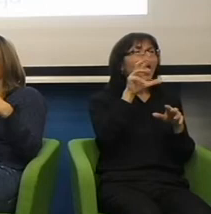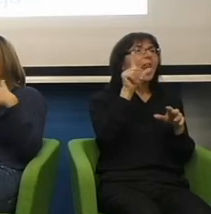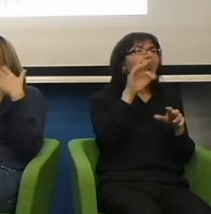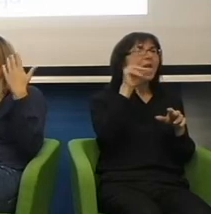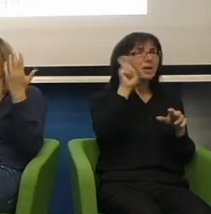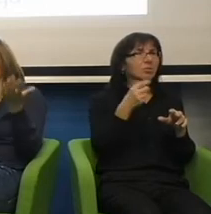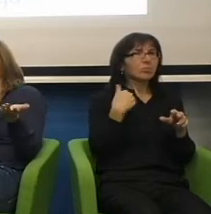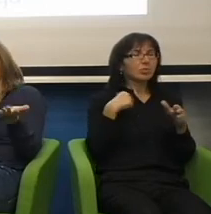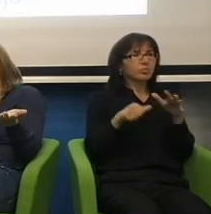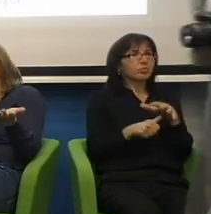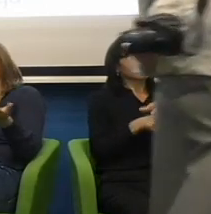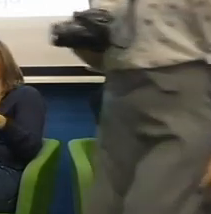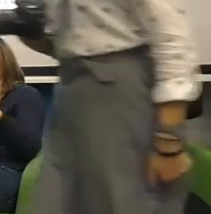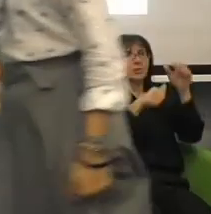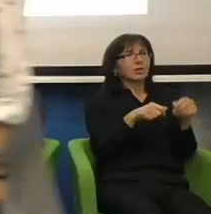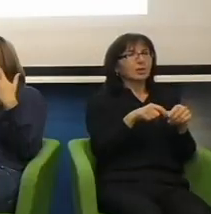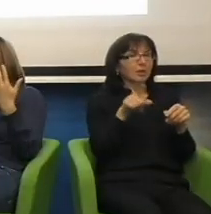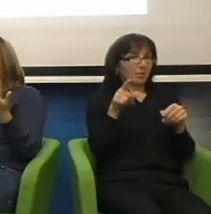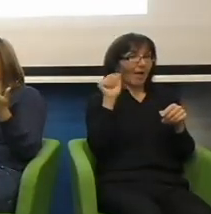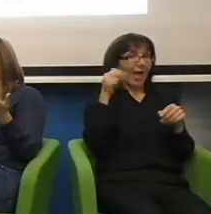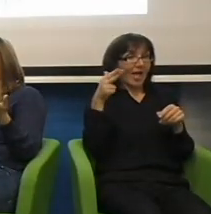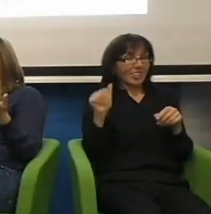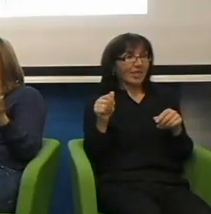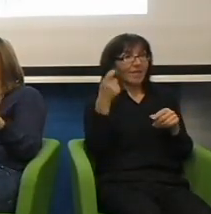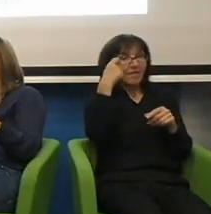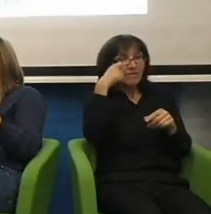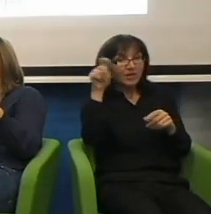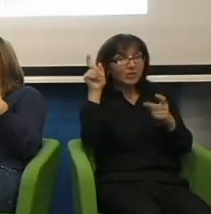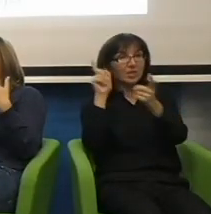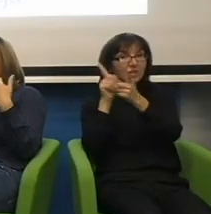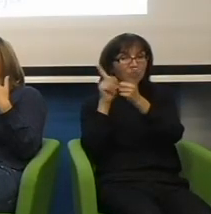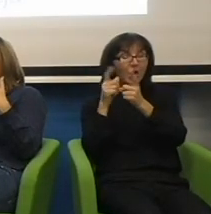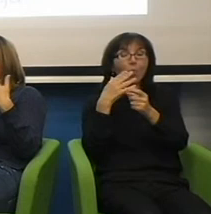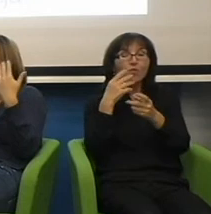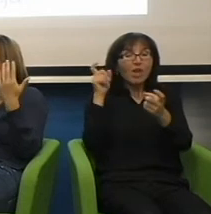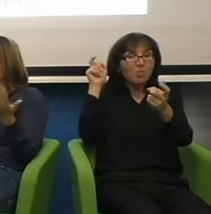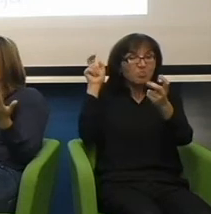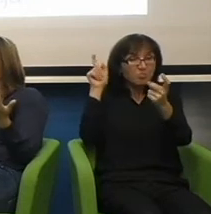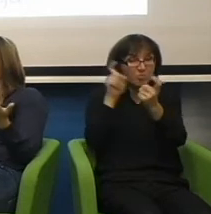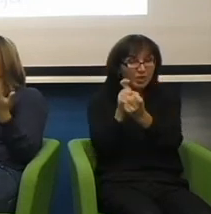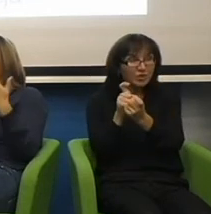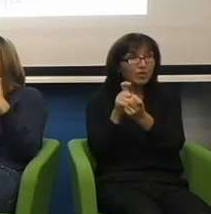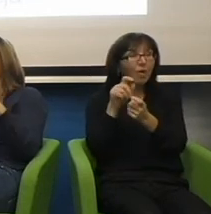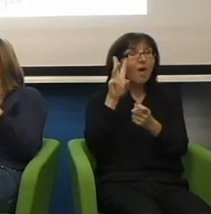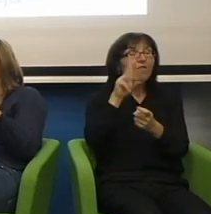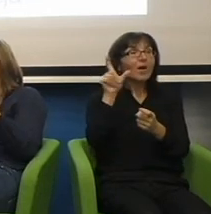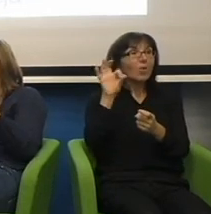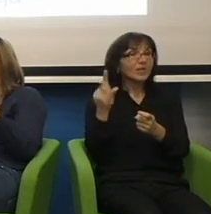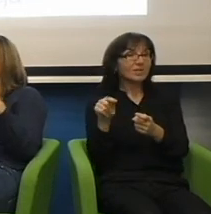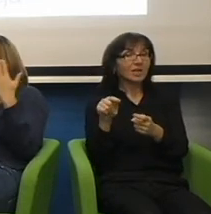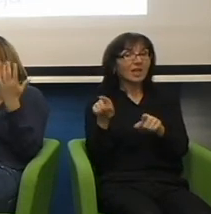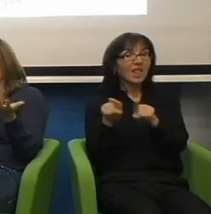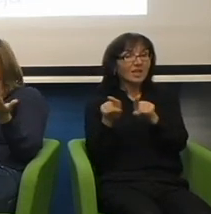wierzyli. Ona, jeżdżąc na swoje spotkania i mówiąc coś przeciwko Wałęsie, podważała nie tylko jego autorytet, ale też